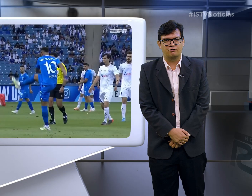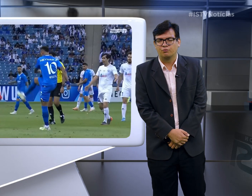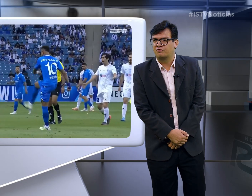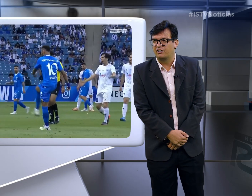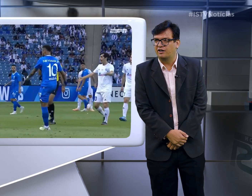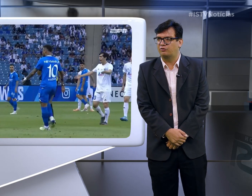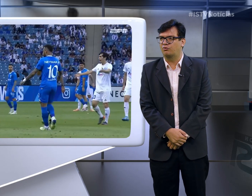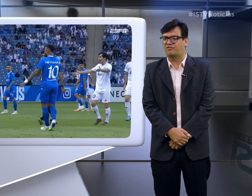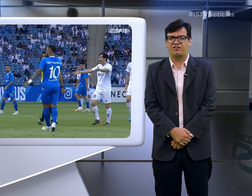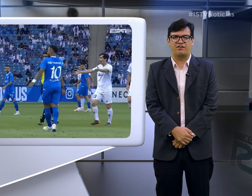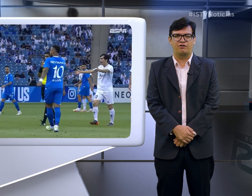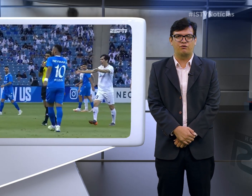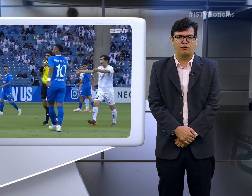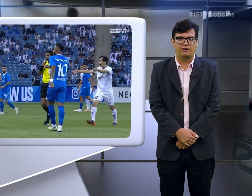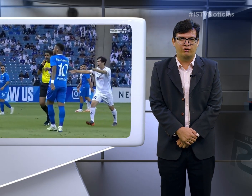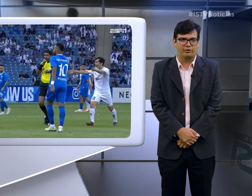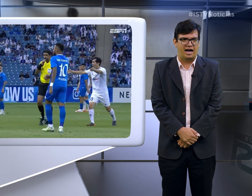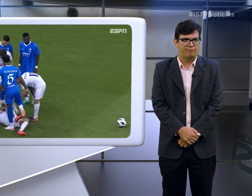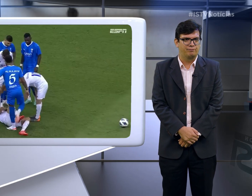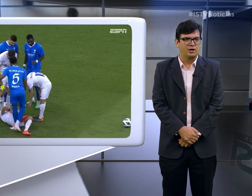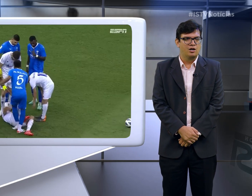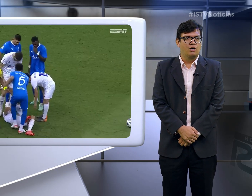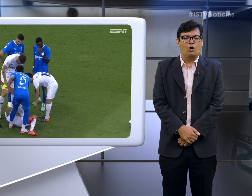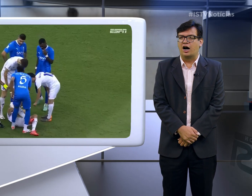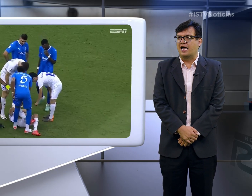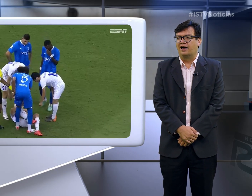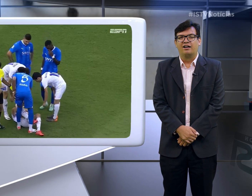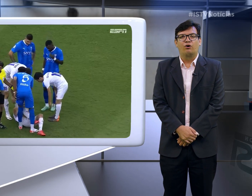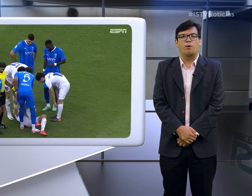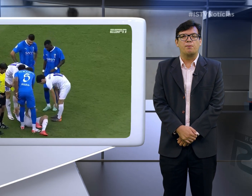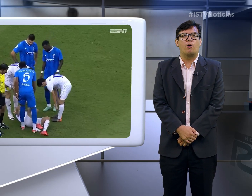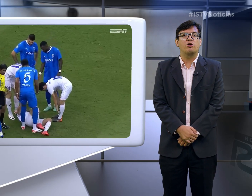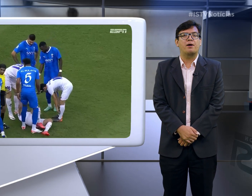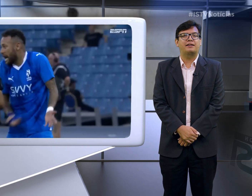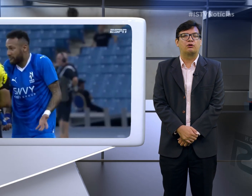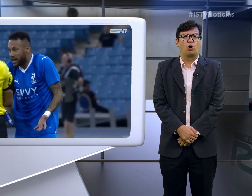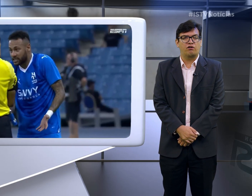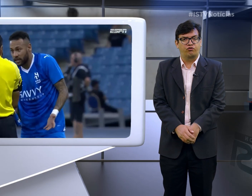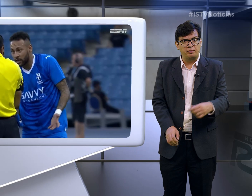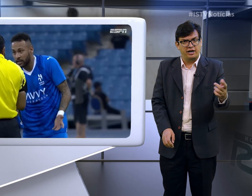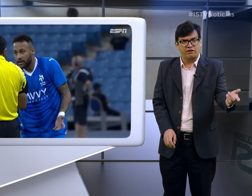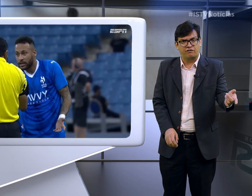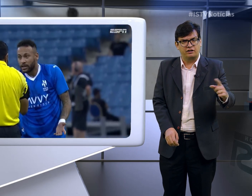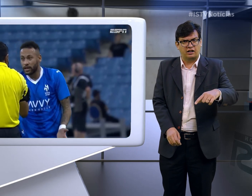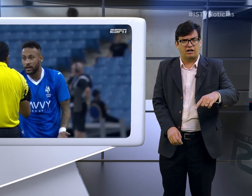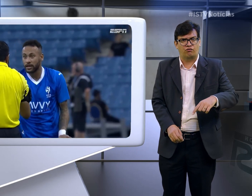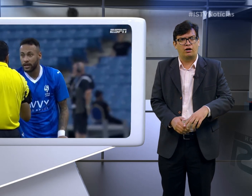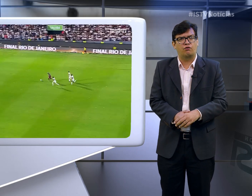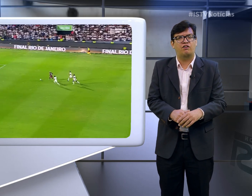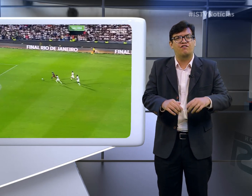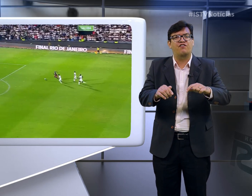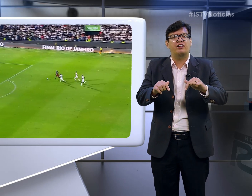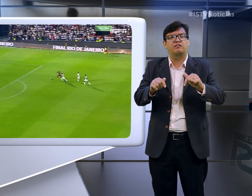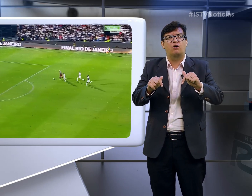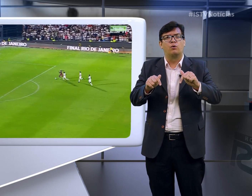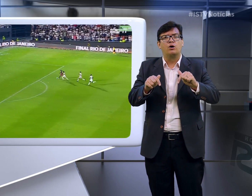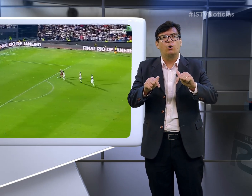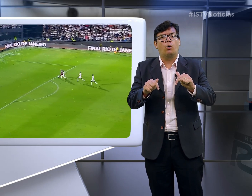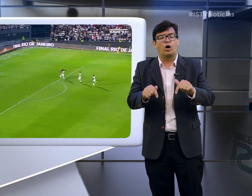no Santos, vai fazer isso em qualquer lugar. Olha, Conmebol Libertadores, Fluminense e Internacional se enfrentam